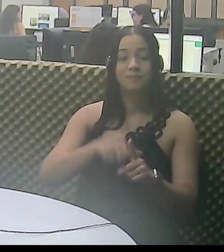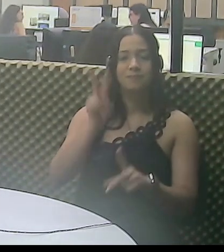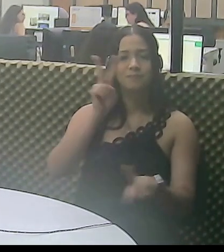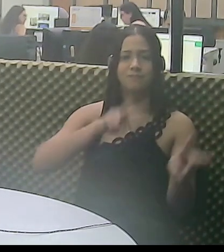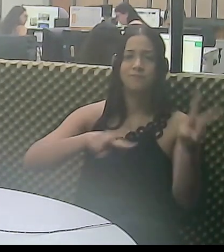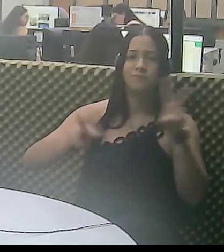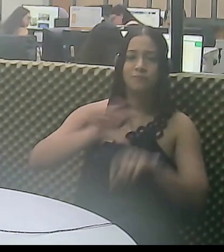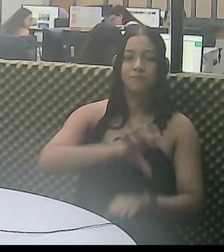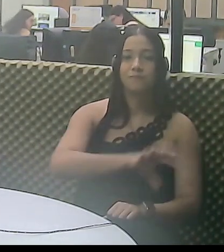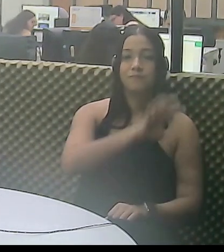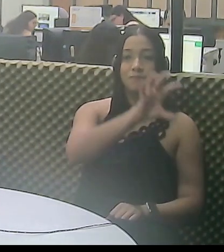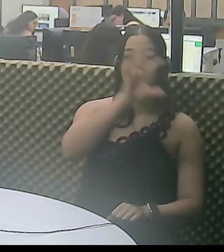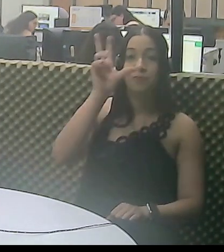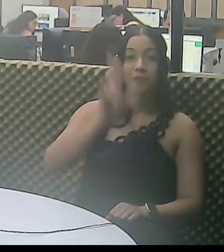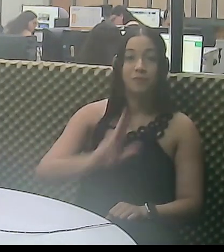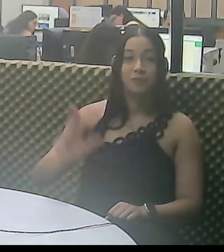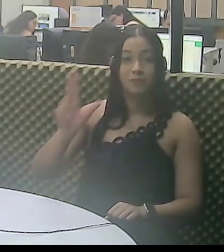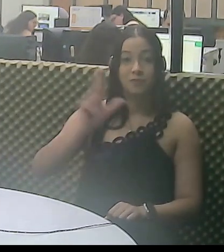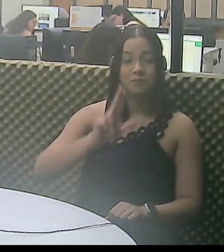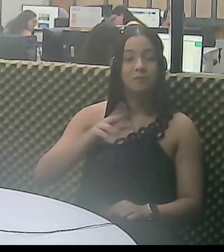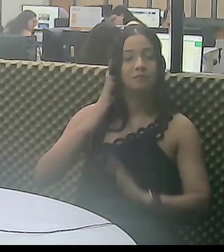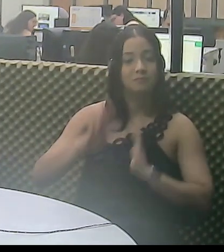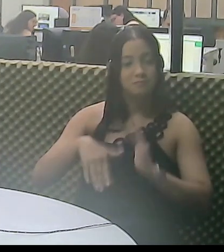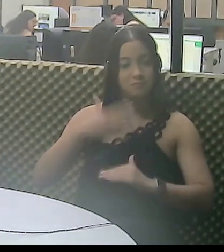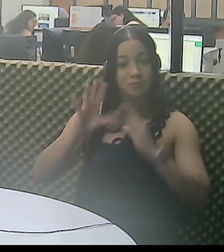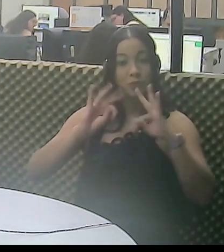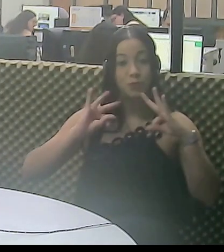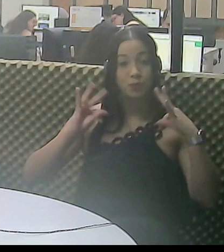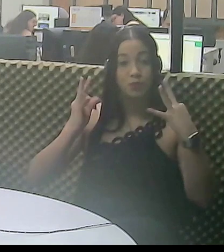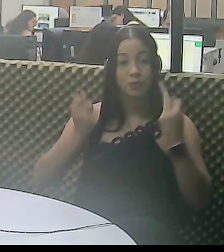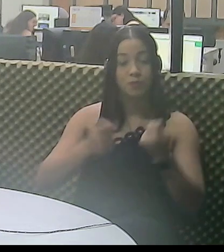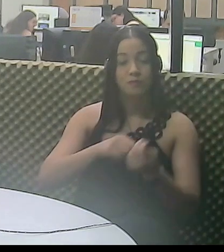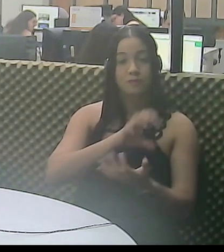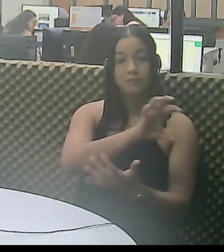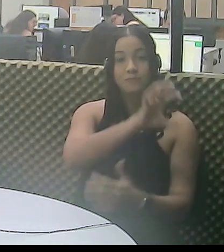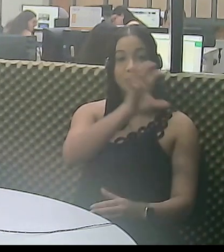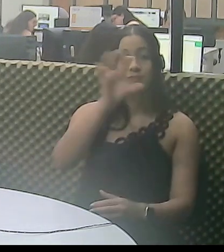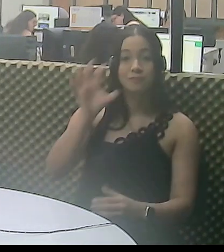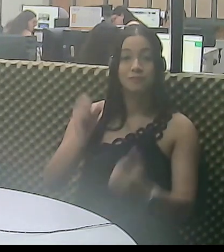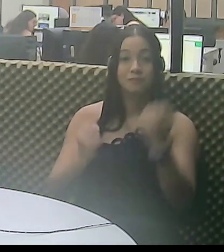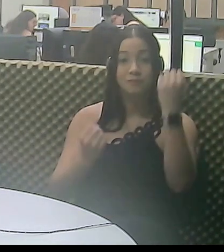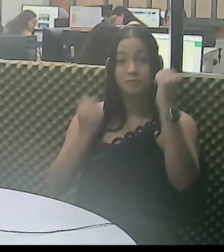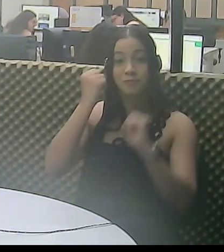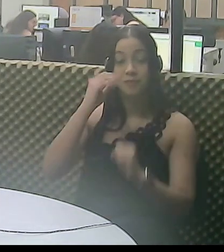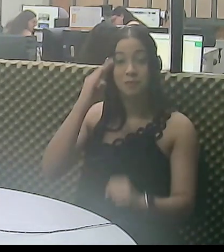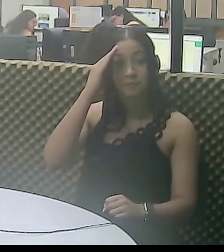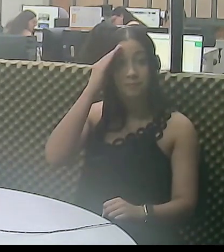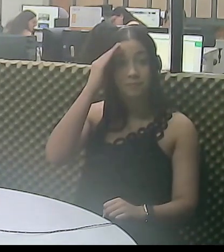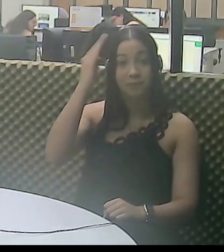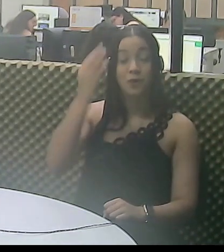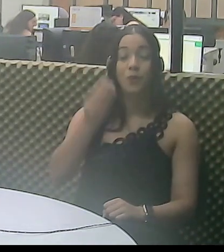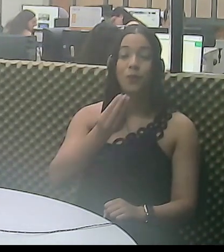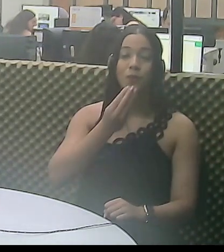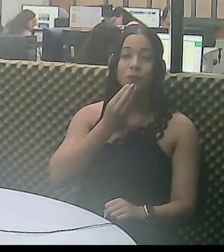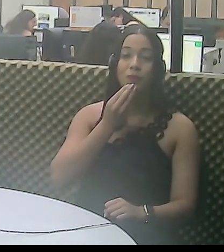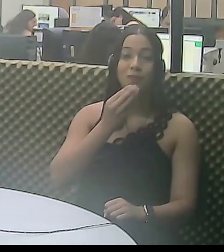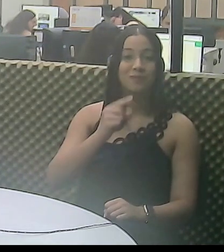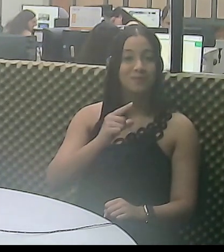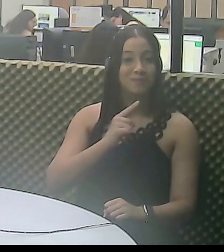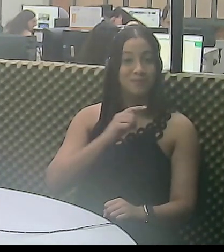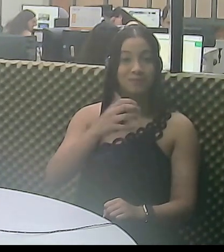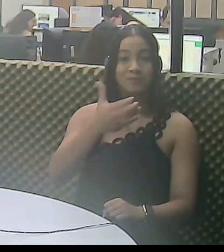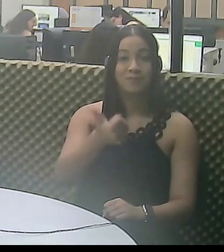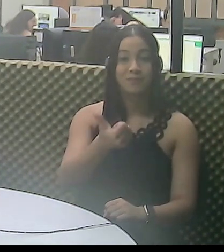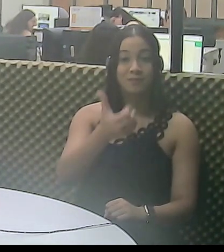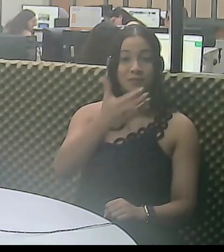por setor, Uberlândia registrou bom desempenho em todas as áreas. Indústria foi a que mais criou oportunidades, com